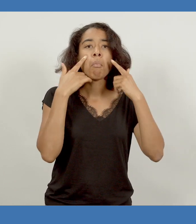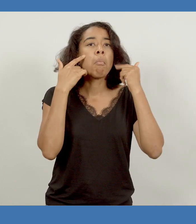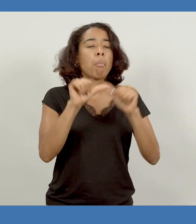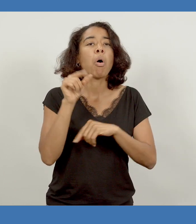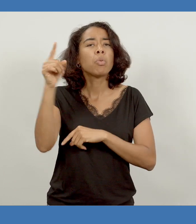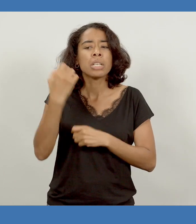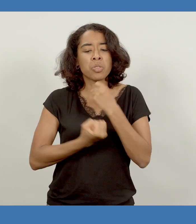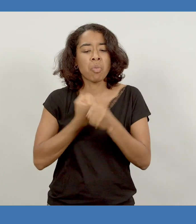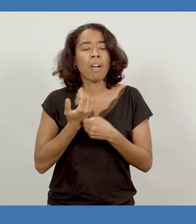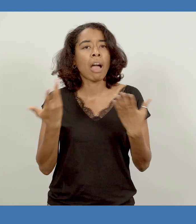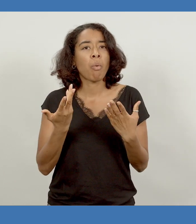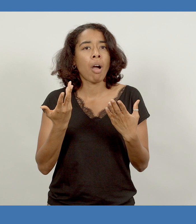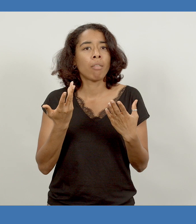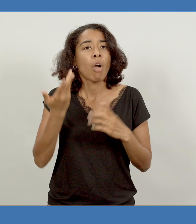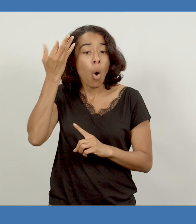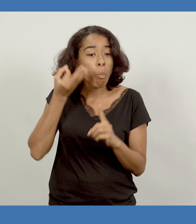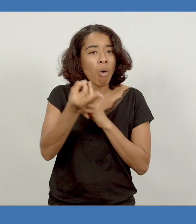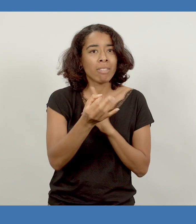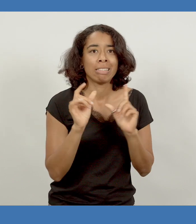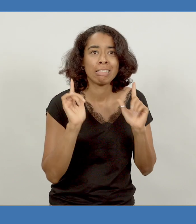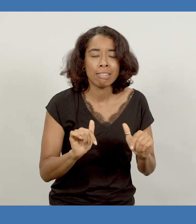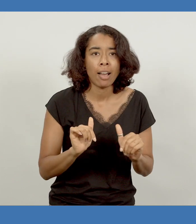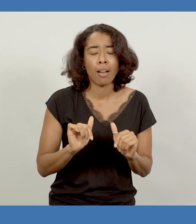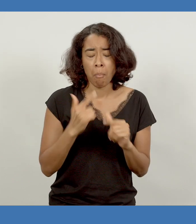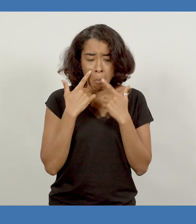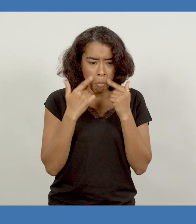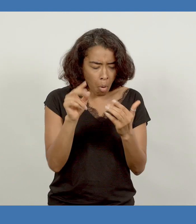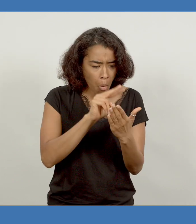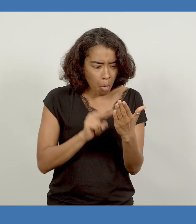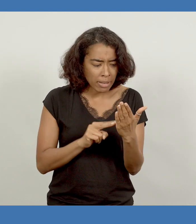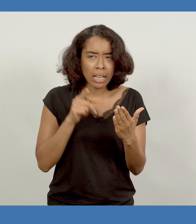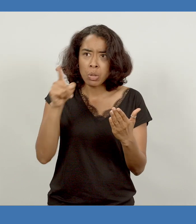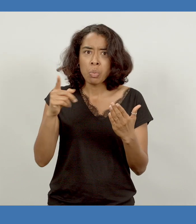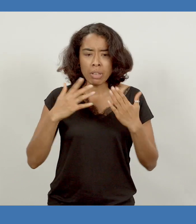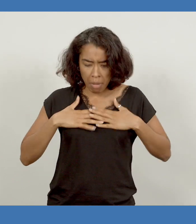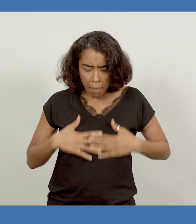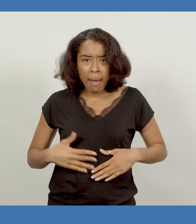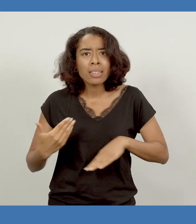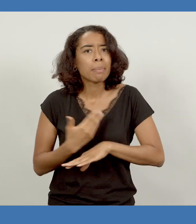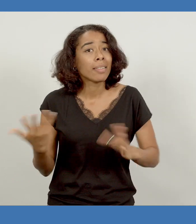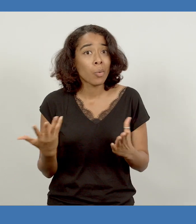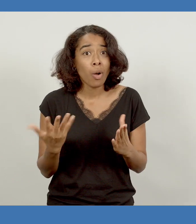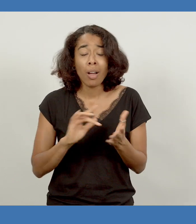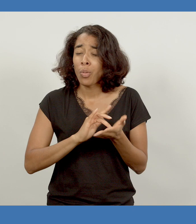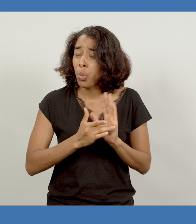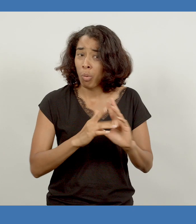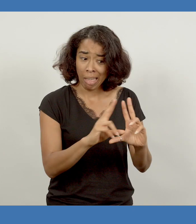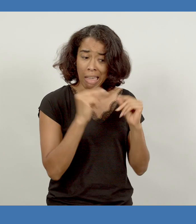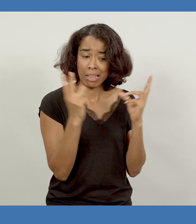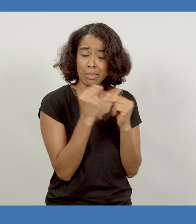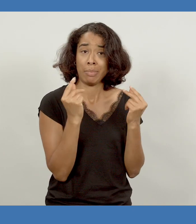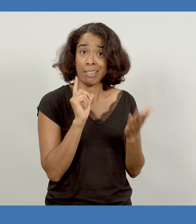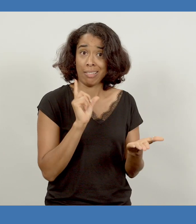ressenti prophétiquement. Vous allez voir ce qu'il a subi physiquement. Toutes ces choses-là nous sont révélées par